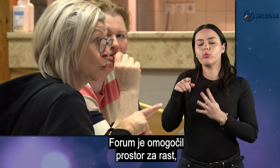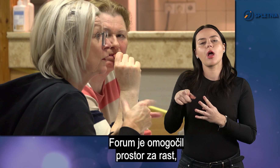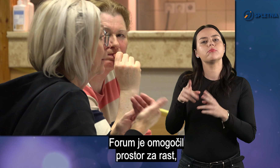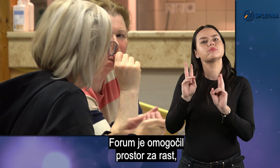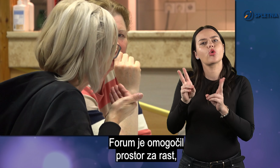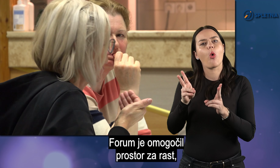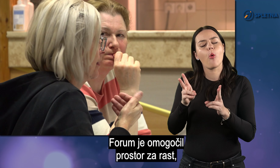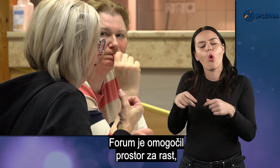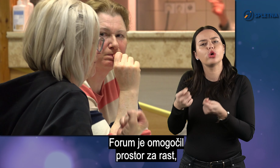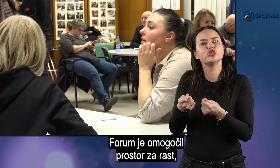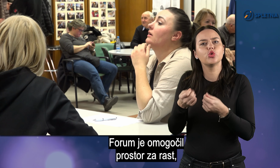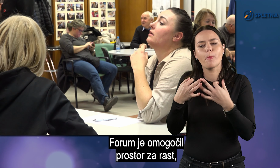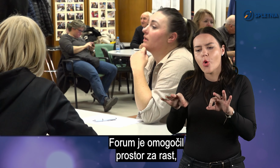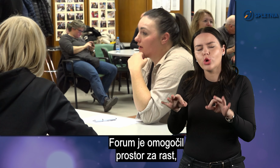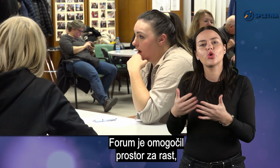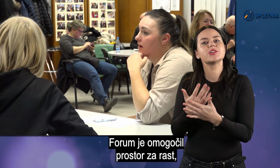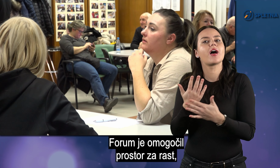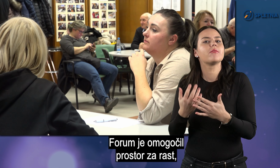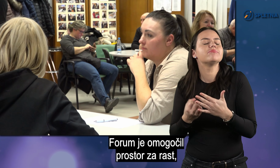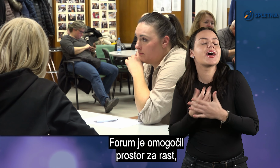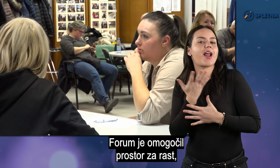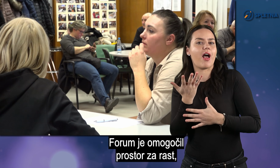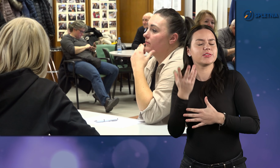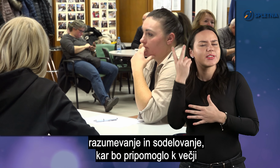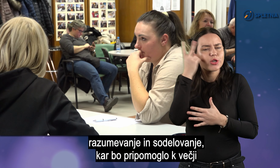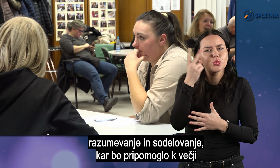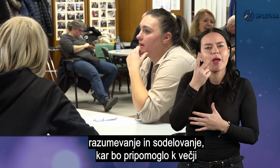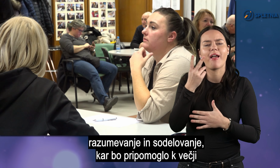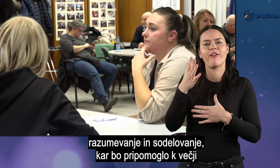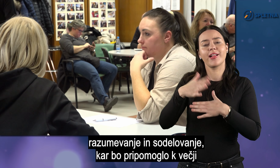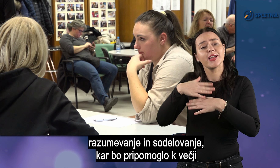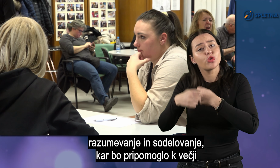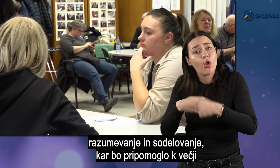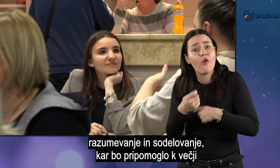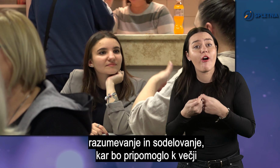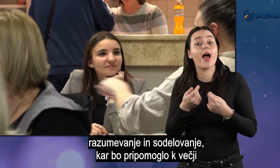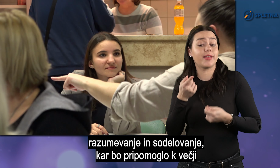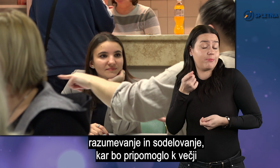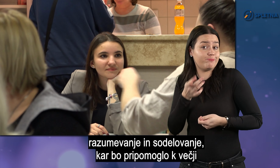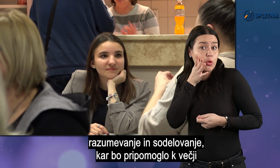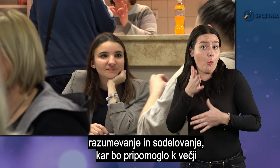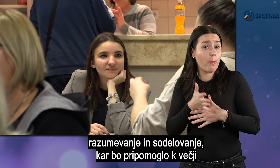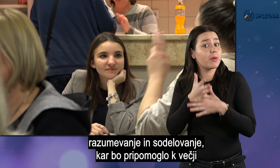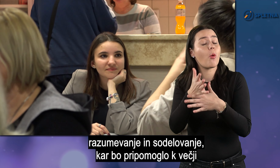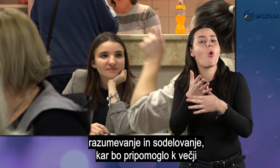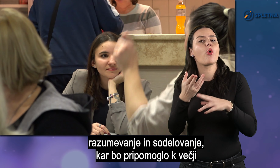Forum je omogočil prostor za rast, razumevanje in sodelovanje, kar bo pripomoglo k večji povezanosti v